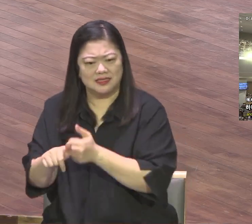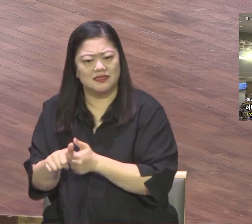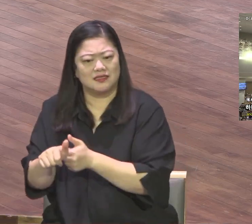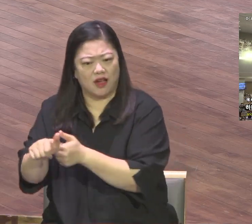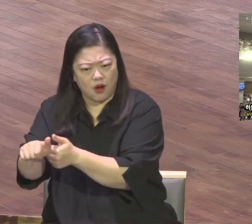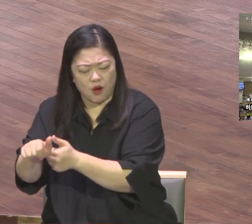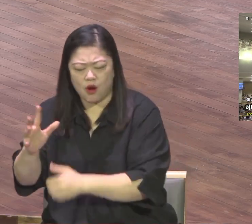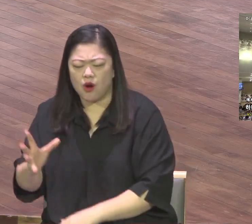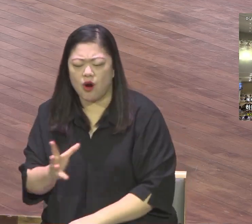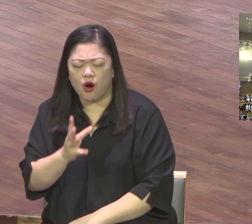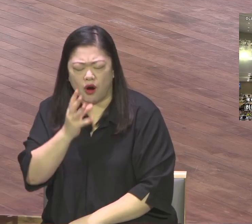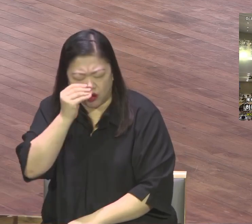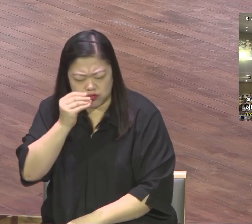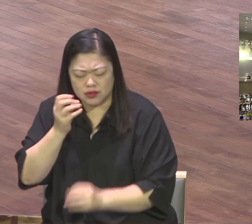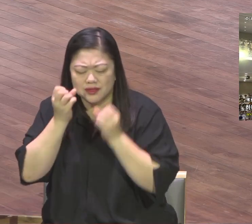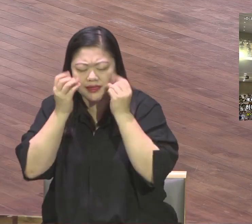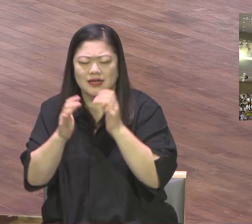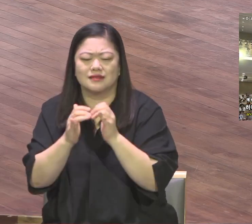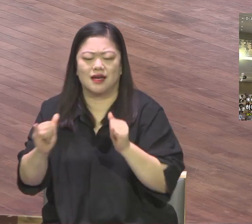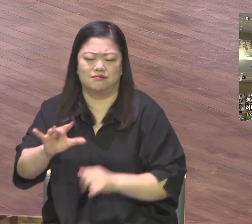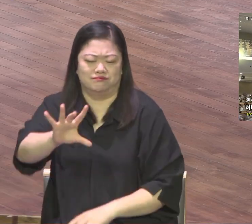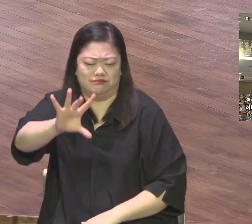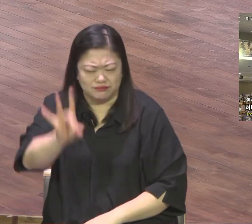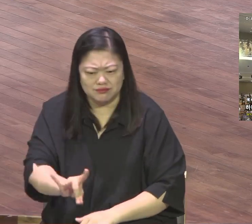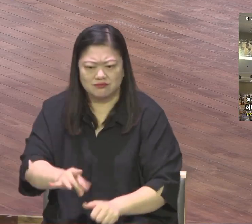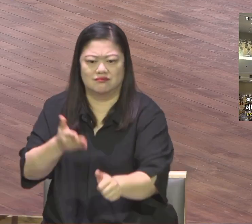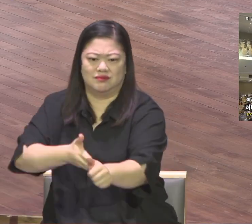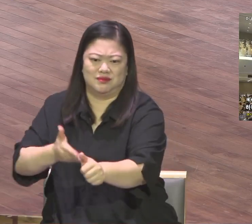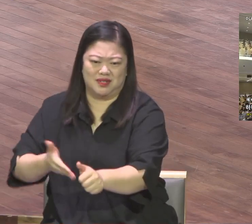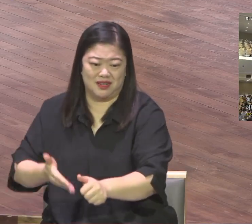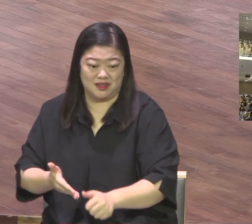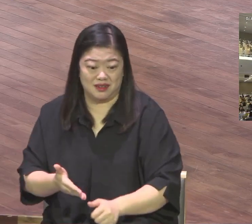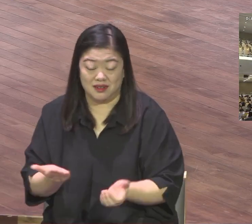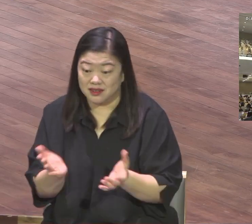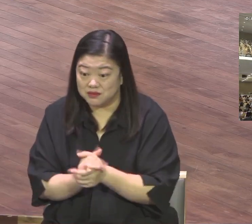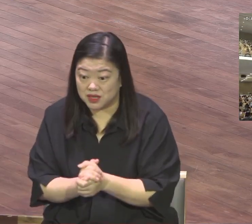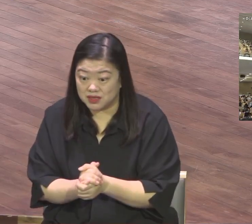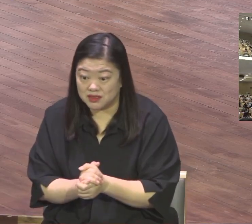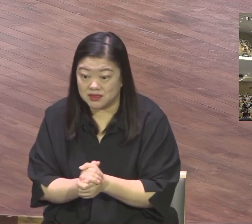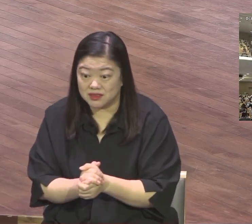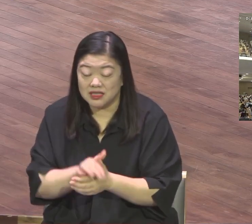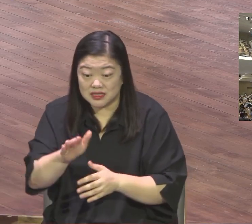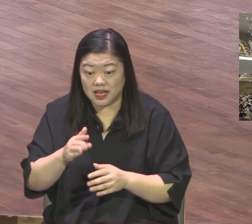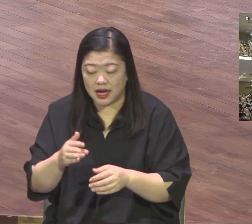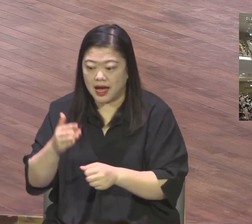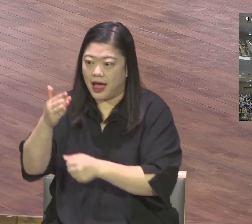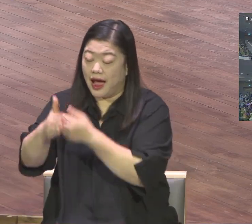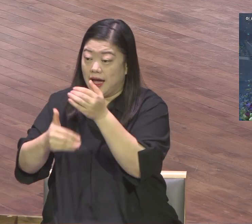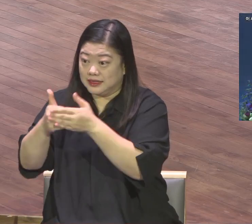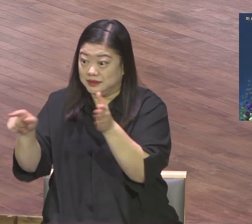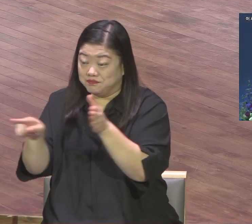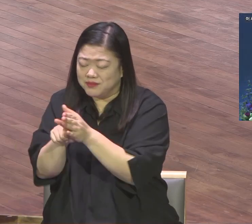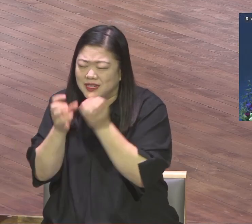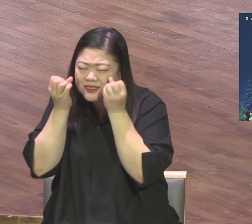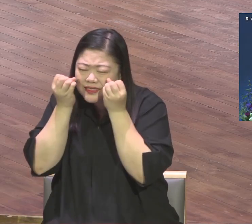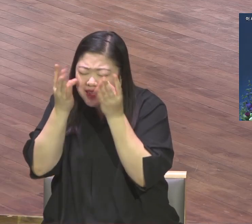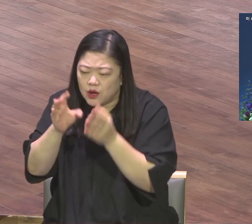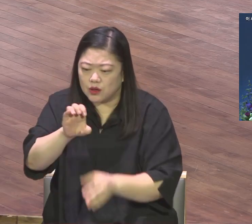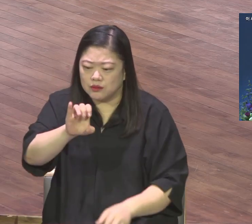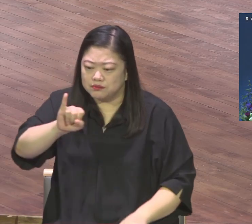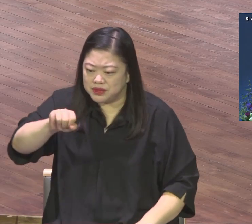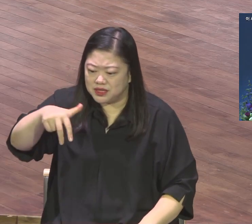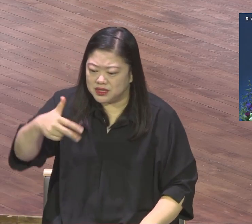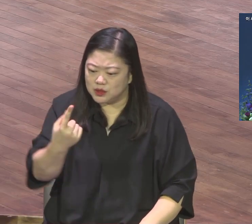받은 새사람을 입어라. 이 구원받은 보라 새것이 되었도다. 그 사람은